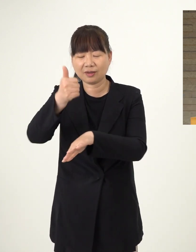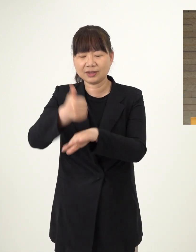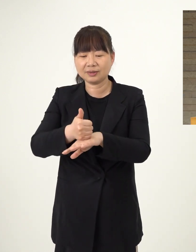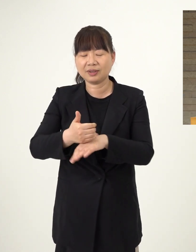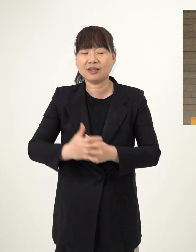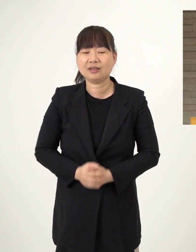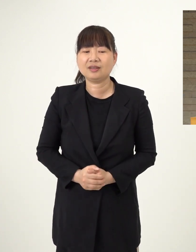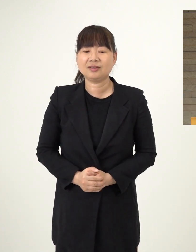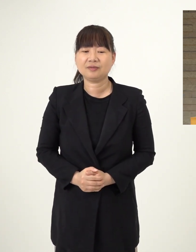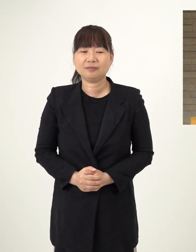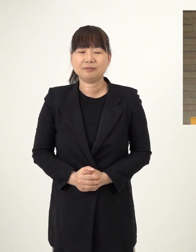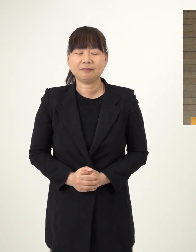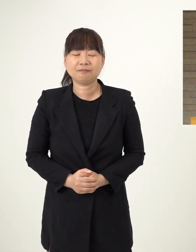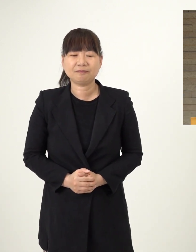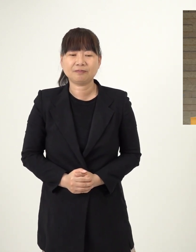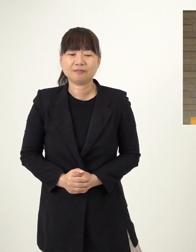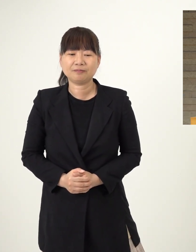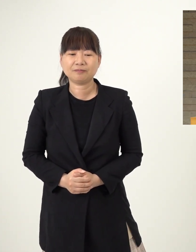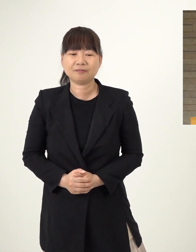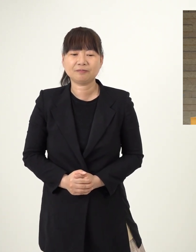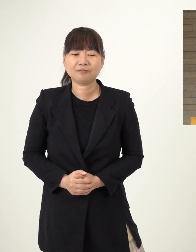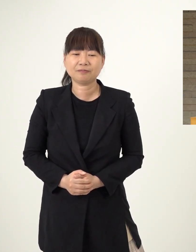마지막으로 29절.